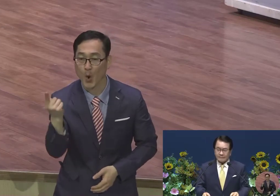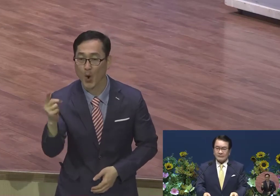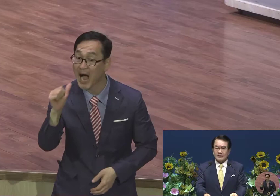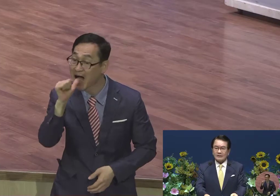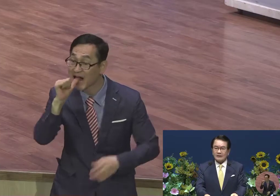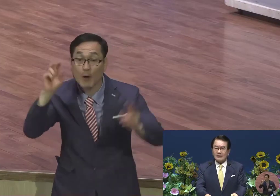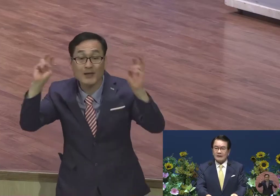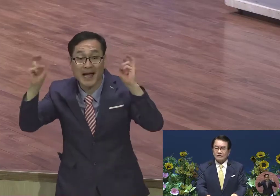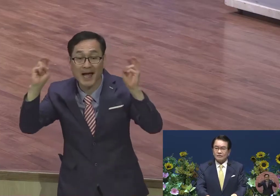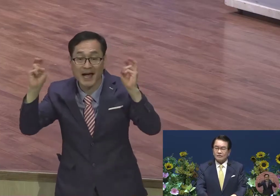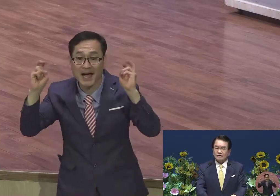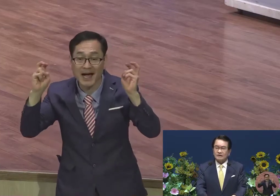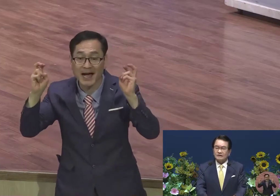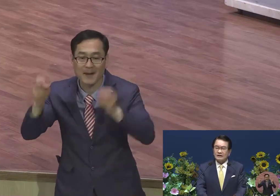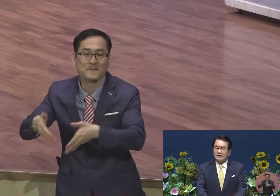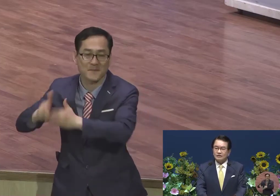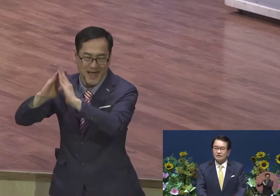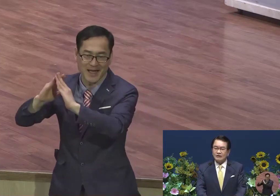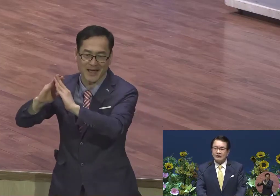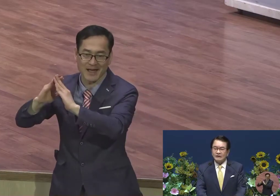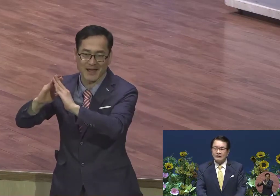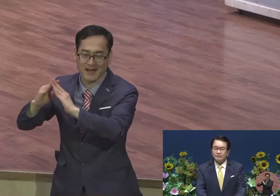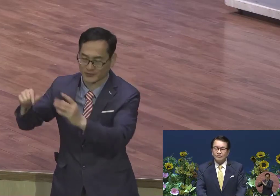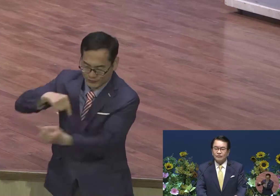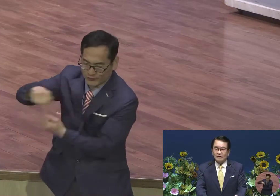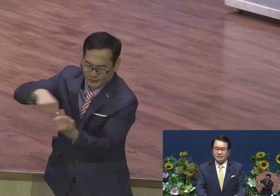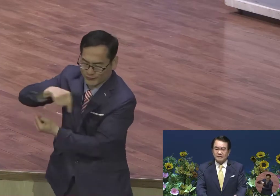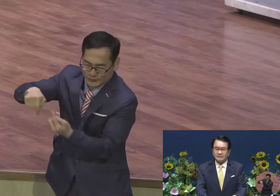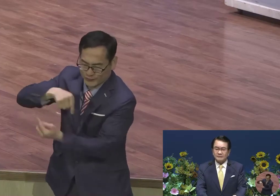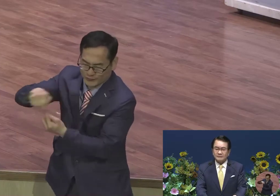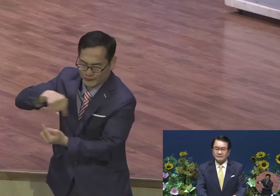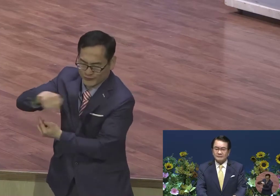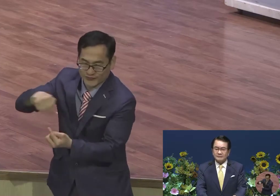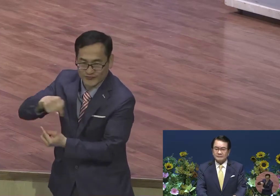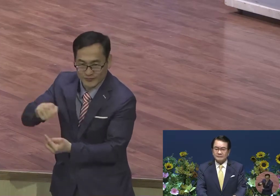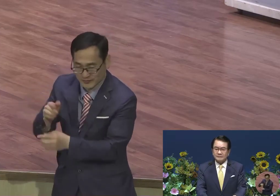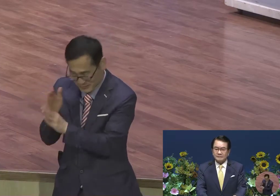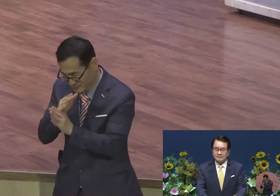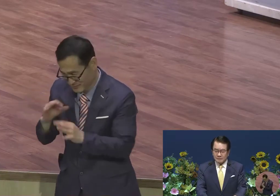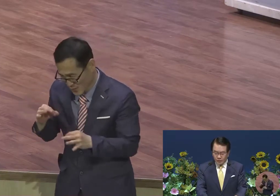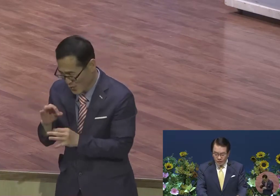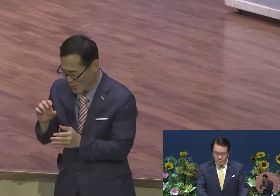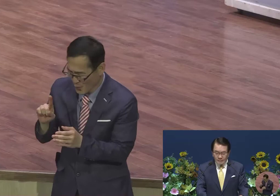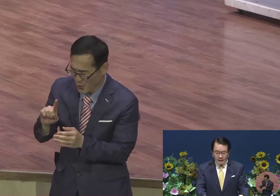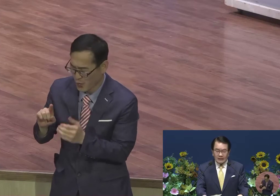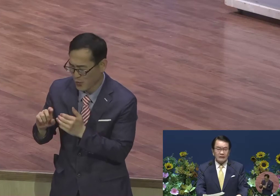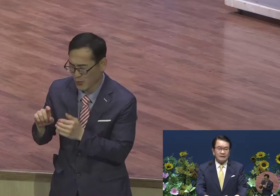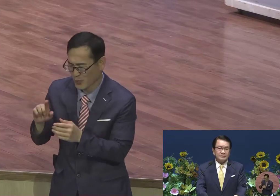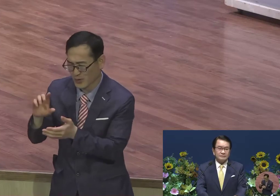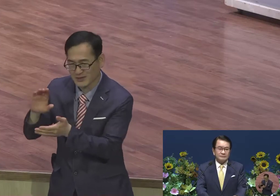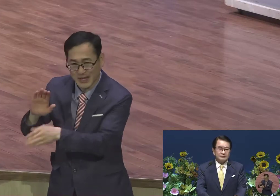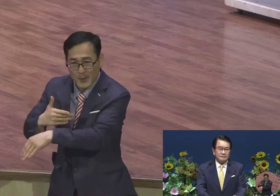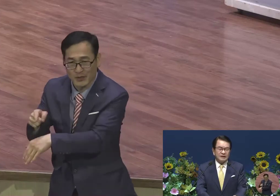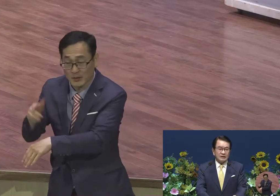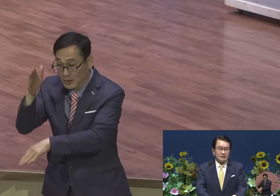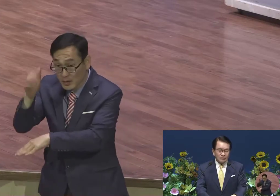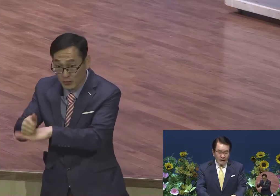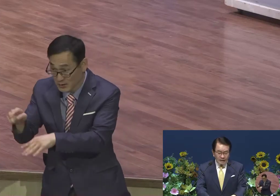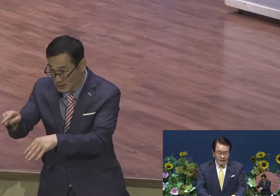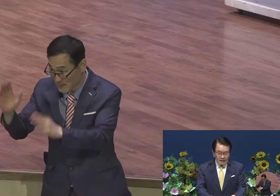말이에요 그래가지고 지상 최대의 부도를 내버렸어요 본인만 망한 게 아니에요